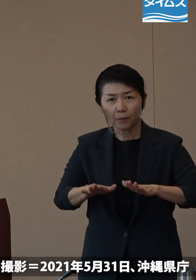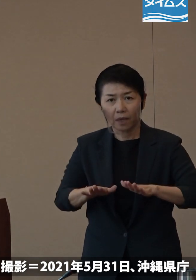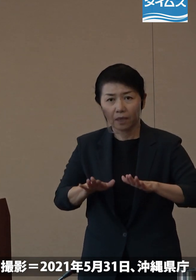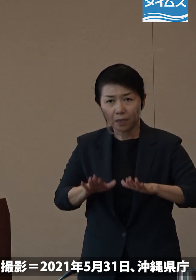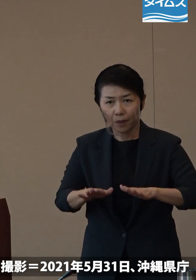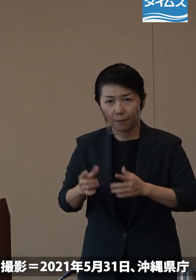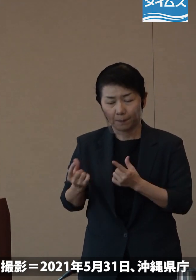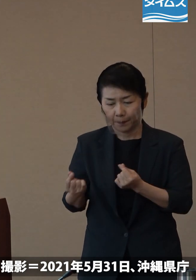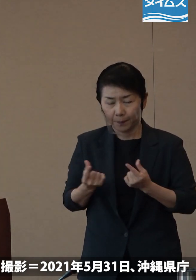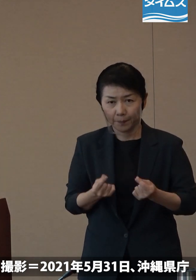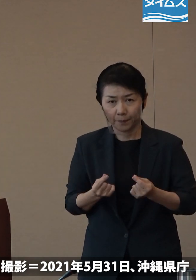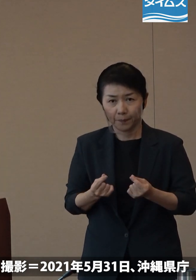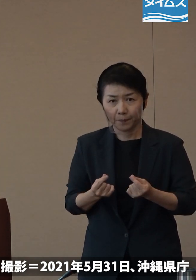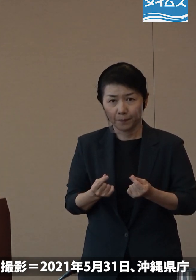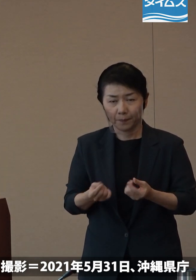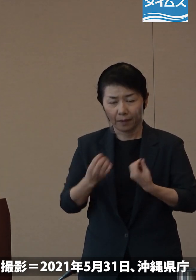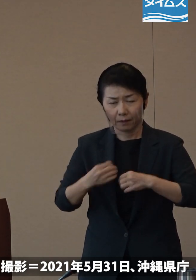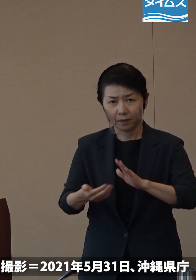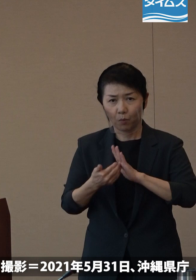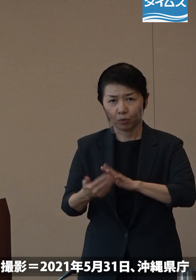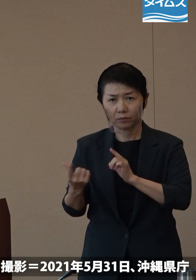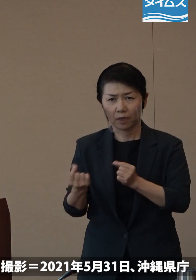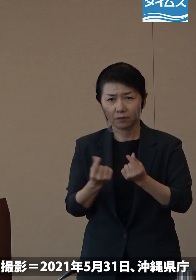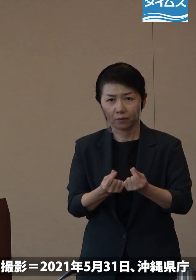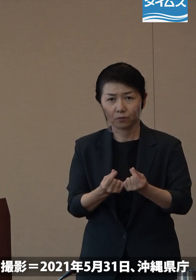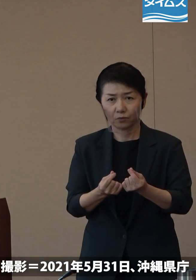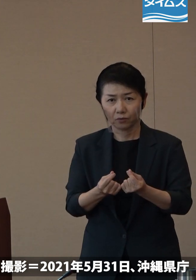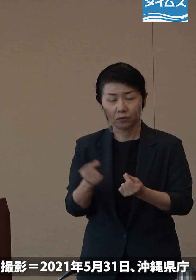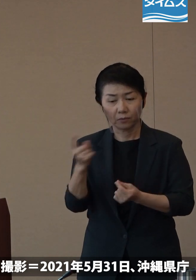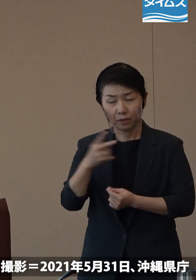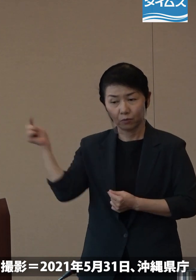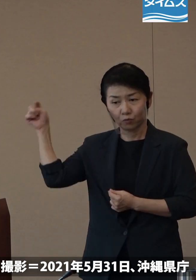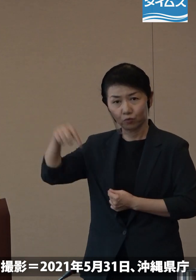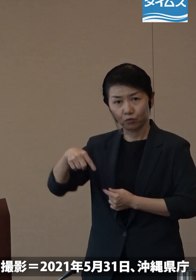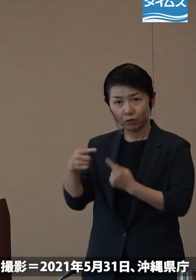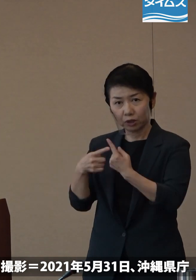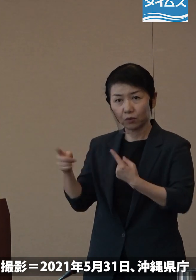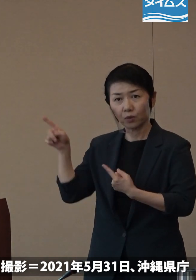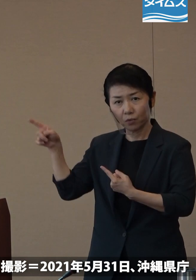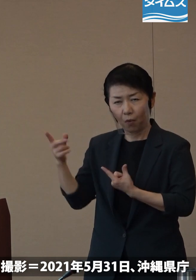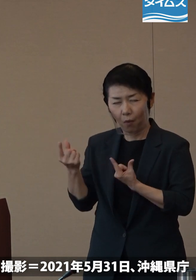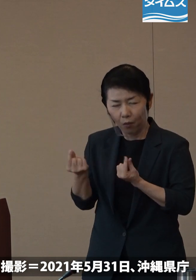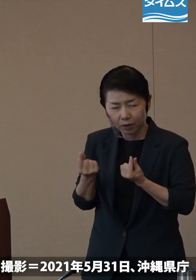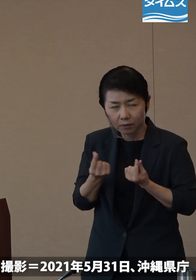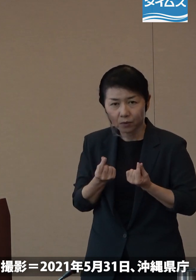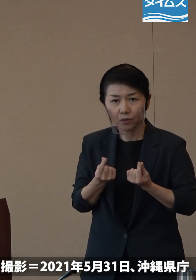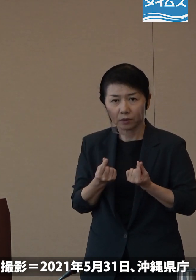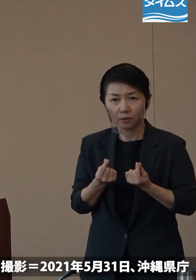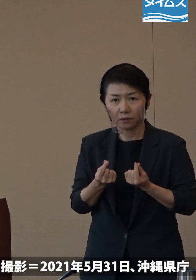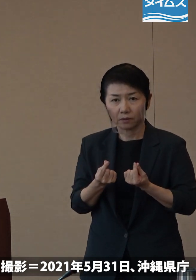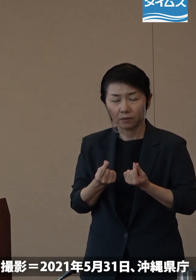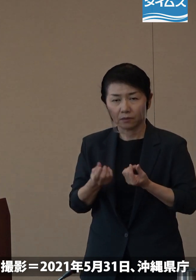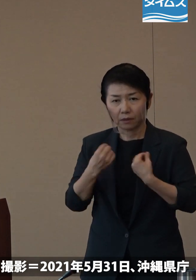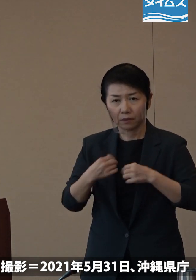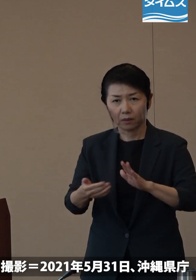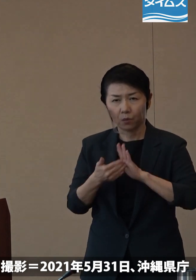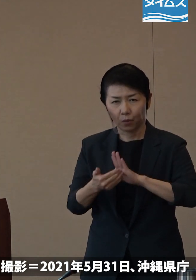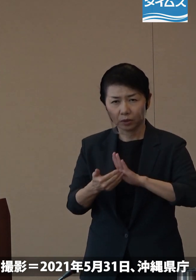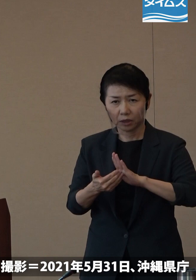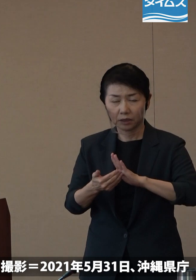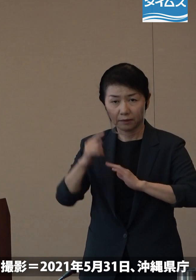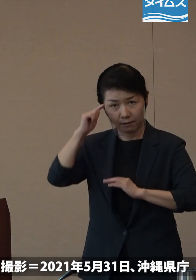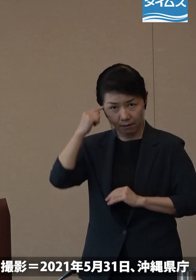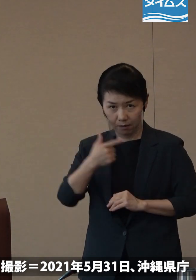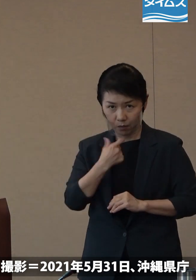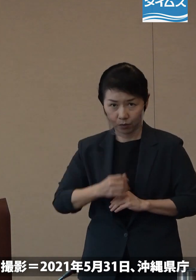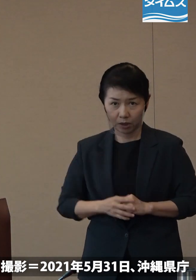感染防止対策を全ての県民や沖縄に来られる方々にも同様にやっていただかなくてはいけないということに尽きると